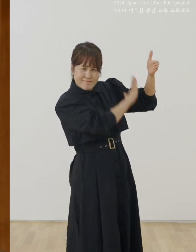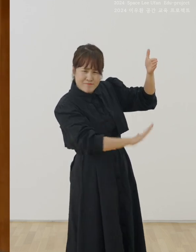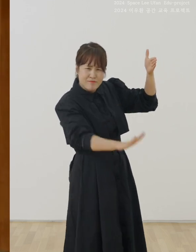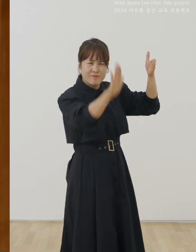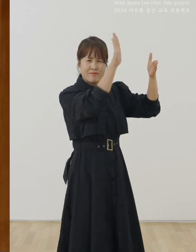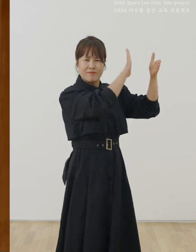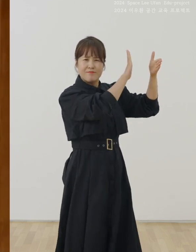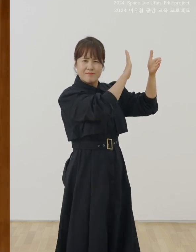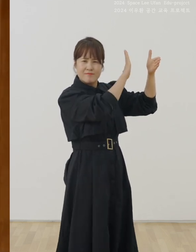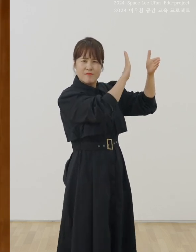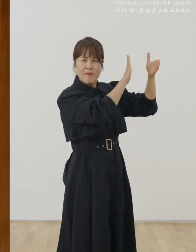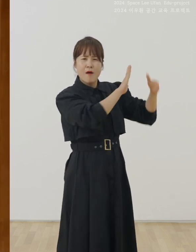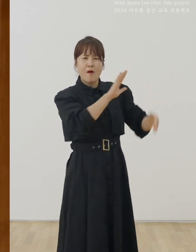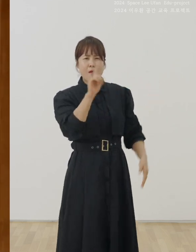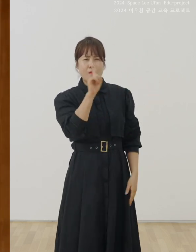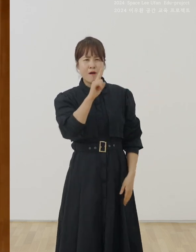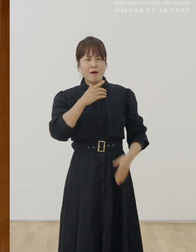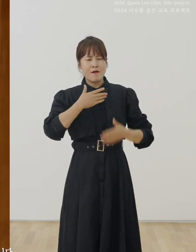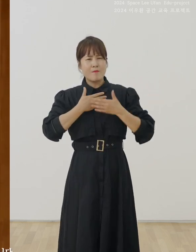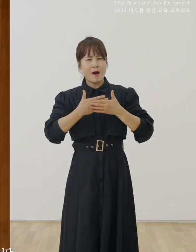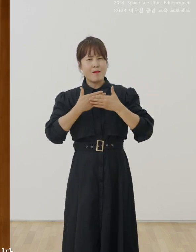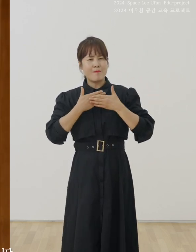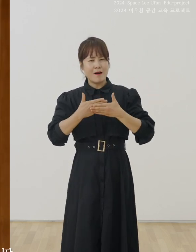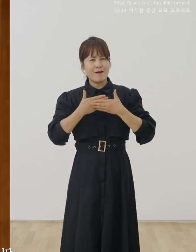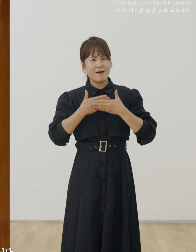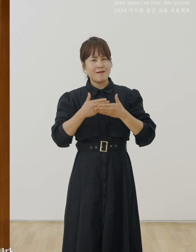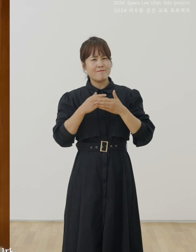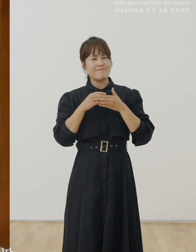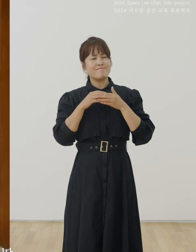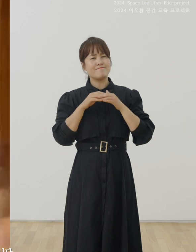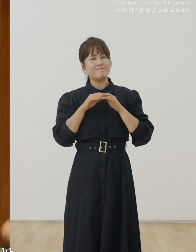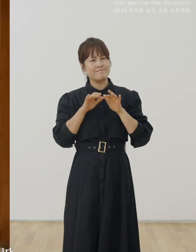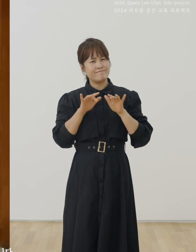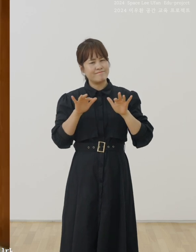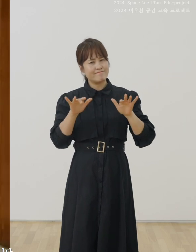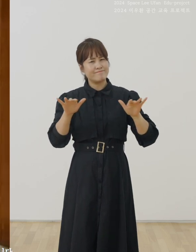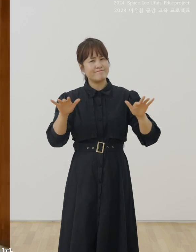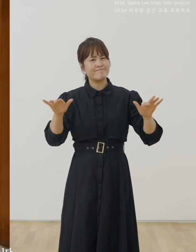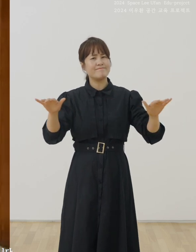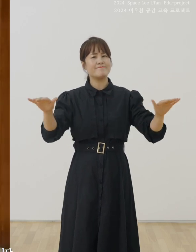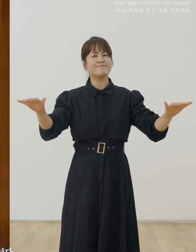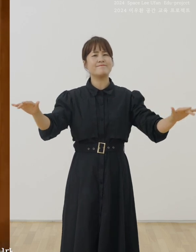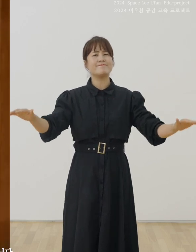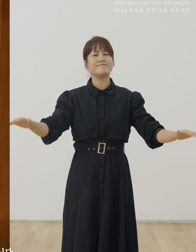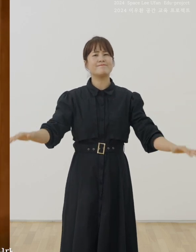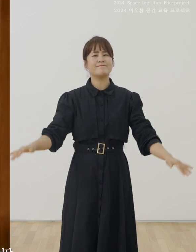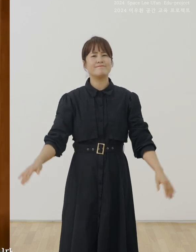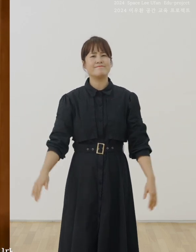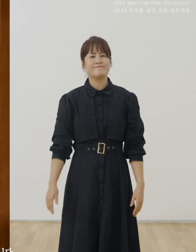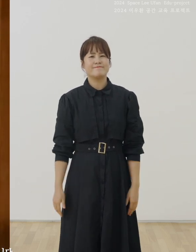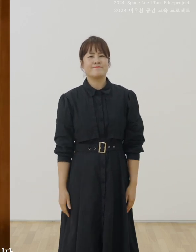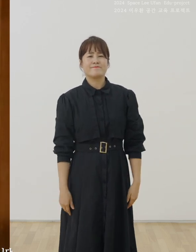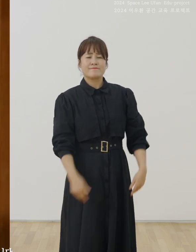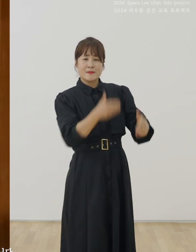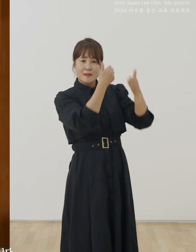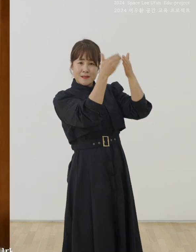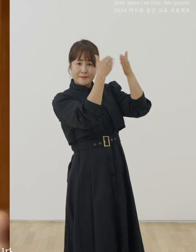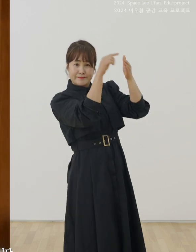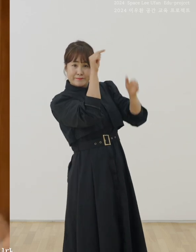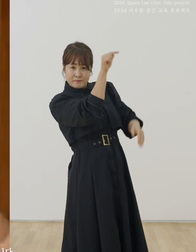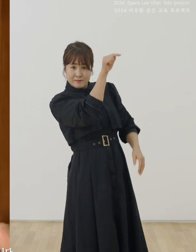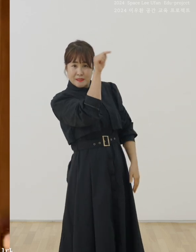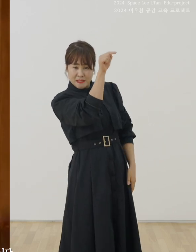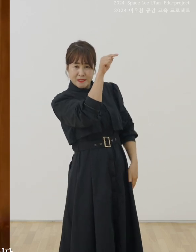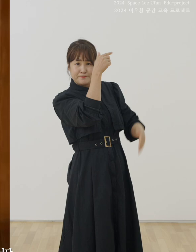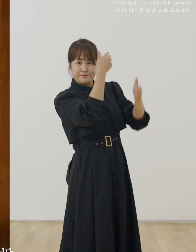하면은, 터치하기에 나름이지만 하면은 그 아무것도 없다고 했던